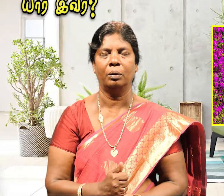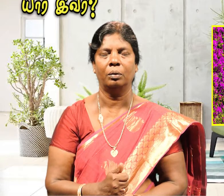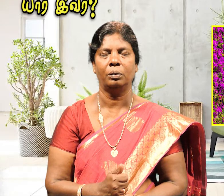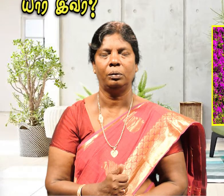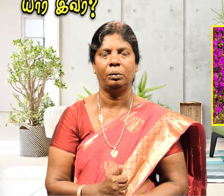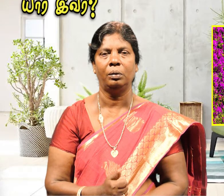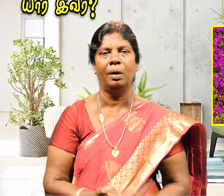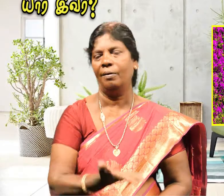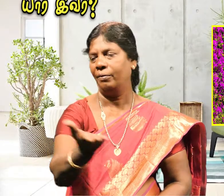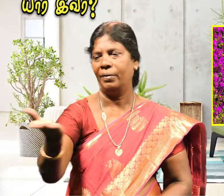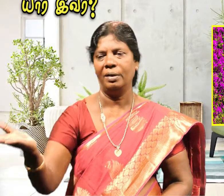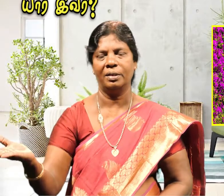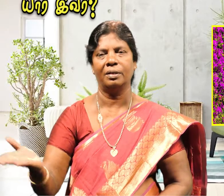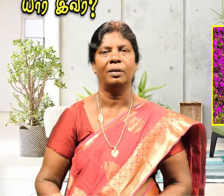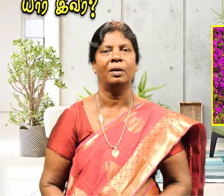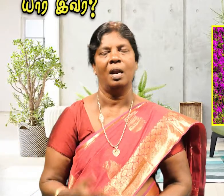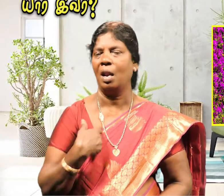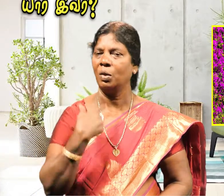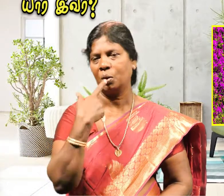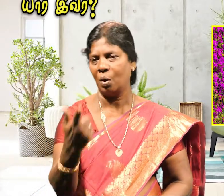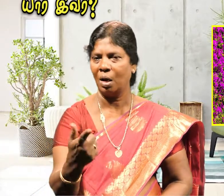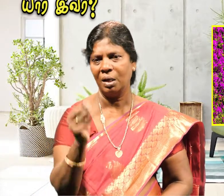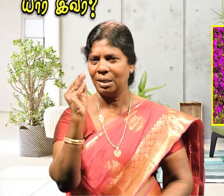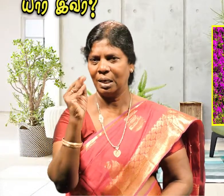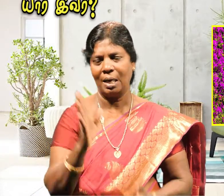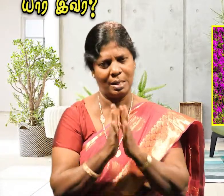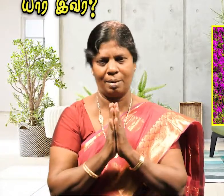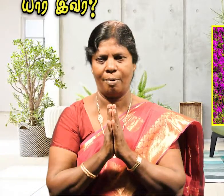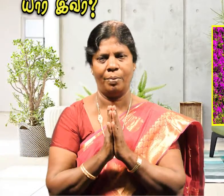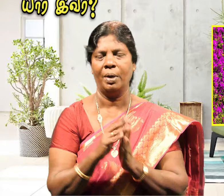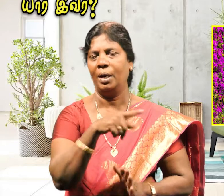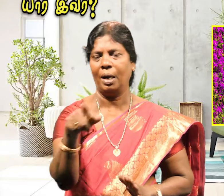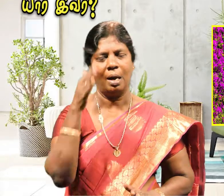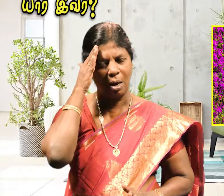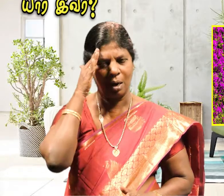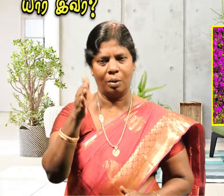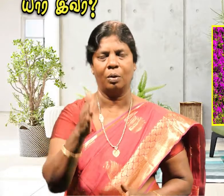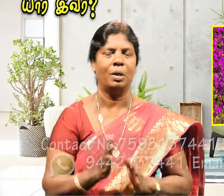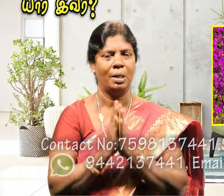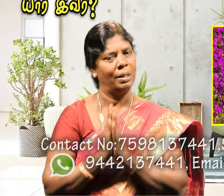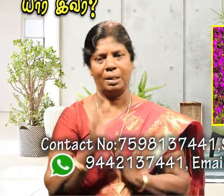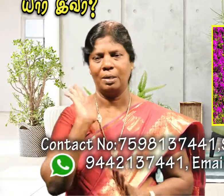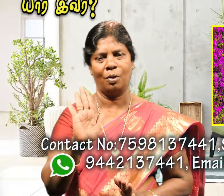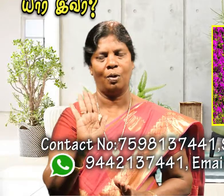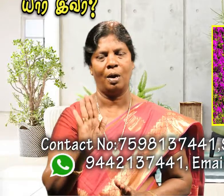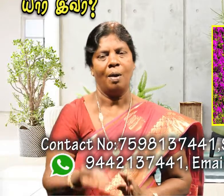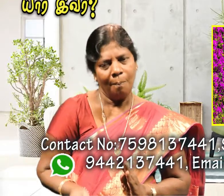ஆமென். என்ன நண்பர்களே, நான் சொன்ன இந்த சிறிய ஜெபத்தை நீங்கள் கருத்தோடு